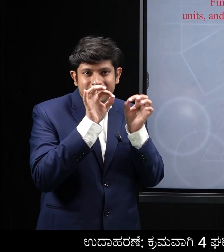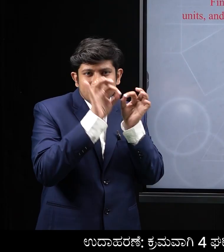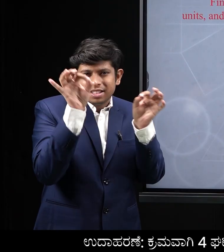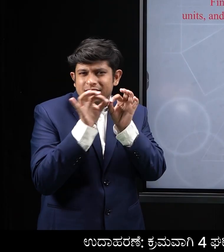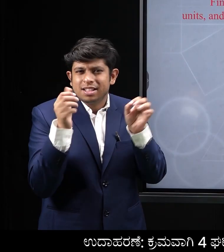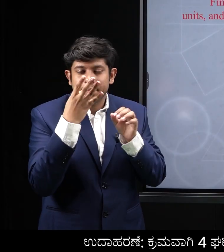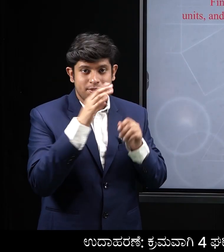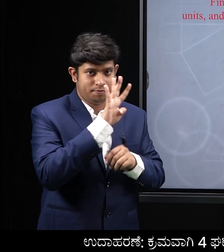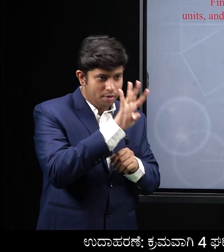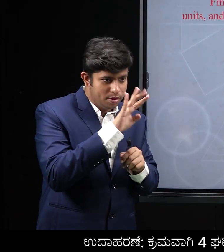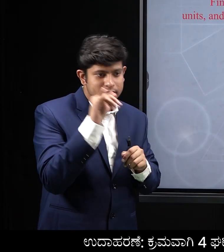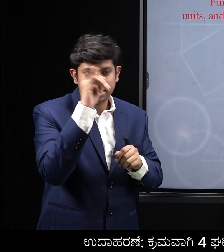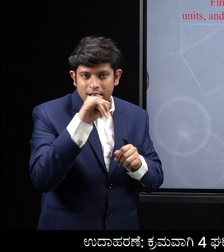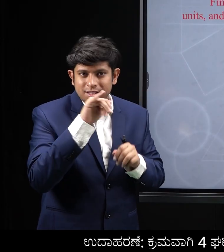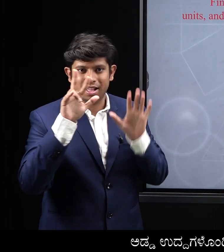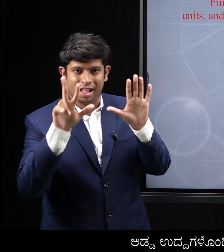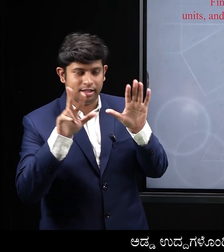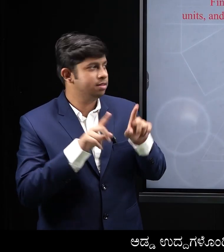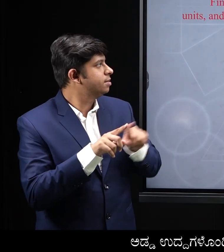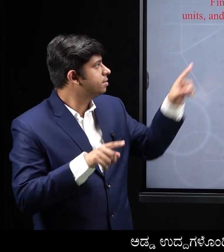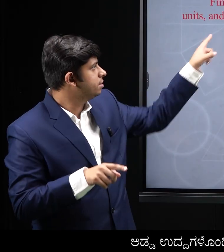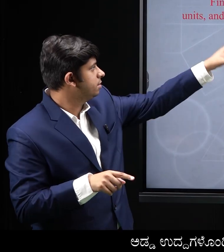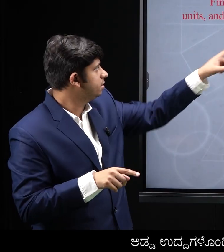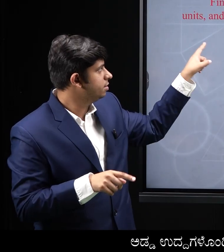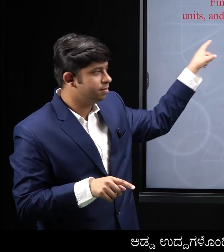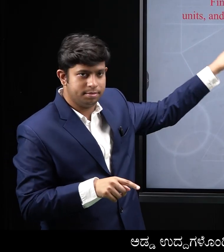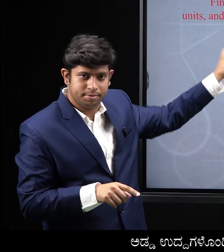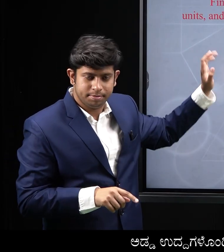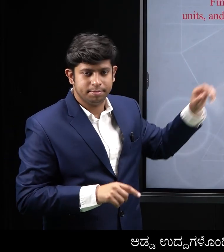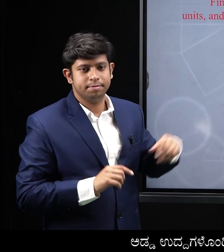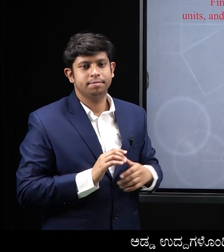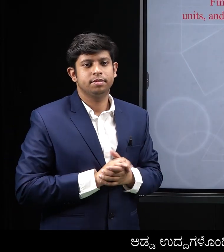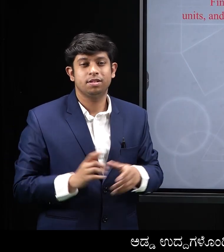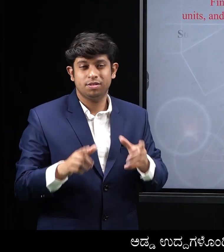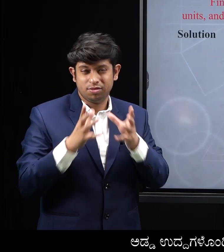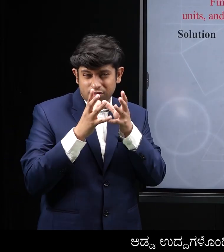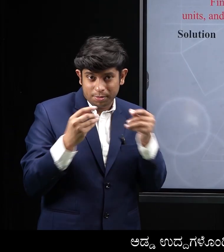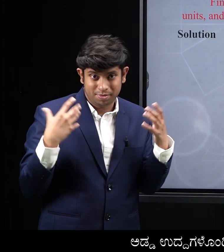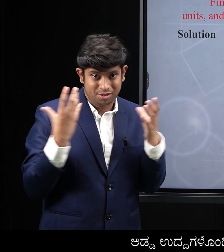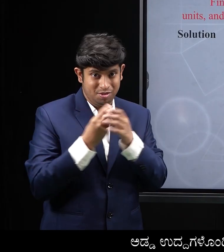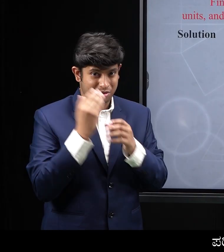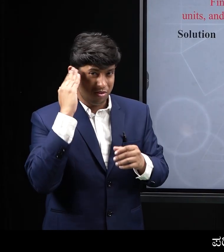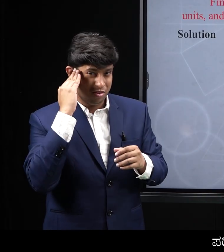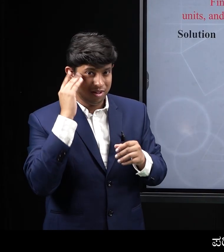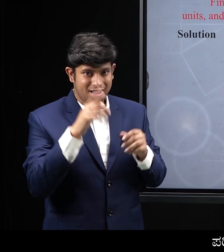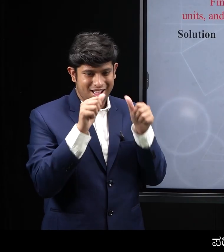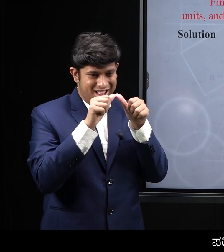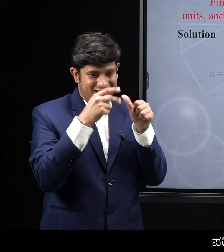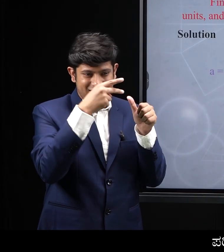ಮತ್ತು 8 ಘಟಕಗಳಂತೆ ನೀಡಲಾದ ಅಡ್ಡ ಉದ್ದಗಳೊಂದಿಗೆ ತ್ರಿಕೋನದ ಪ್ರದೇಶವನ್ನು ಕಂಡುಹಿಡಿಯಿರಿ. ಪರಿಹಾರ ನಮಗೆ